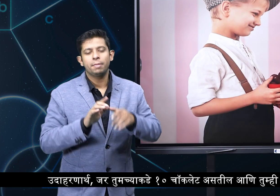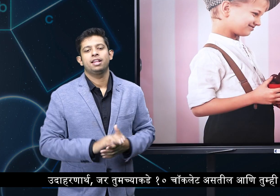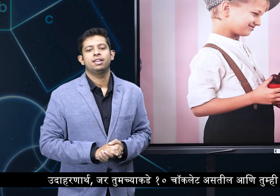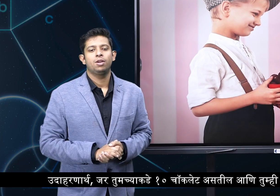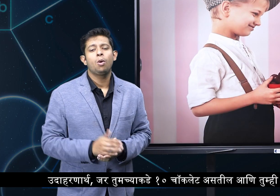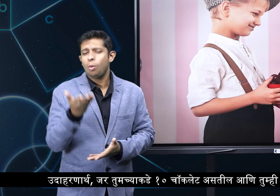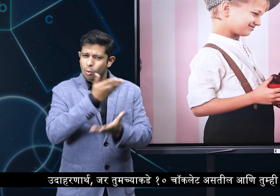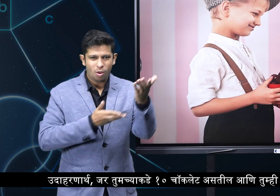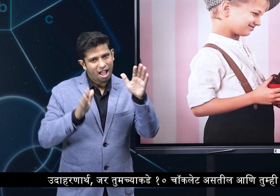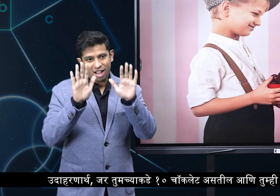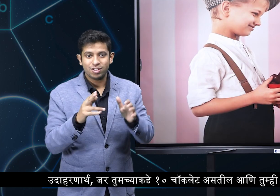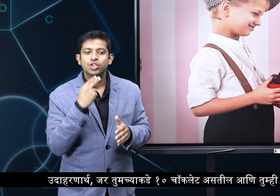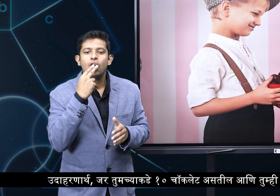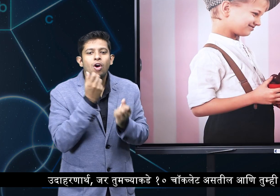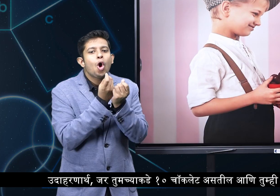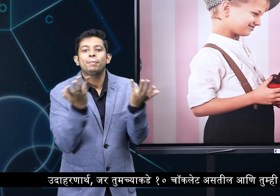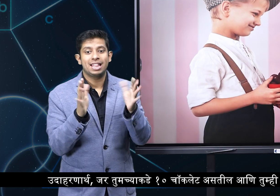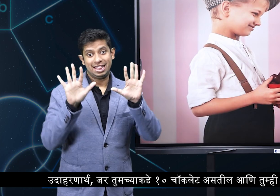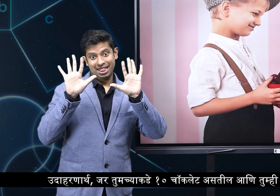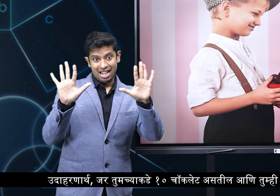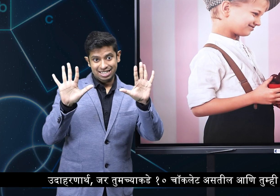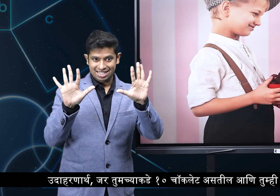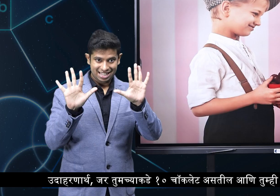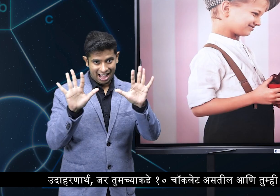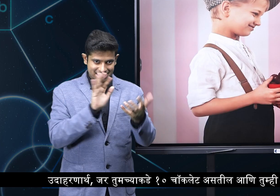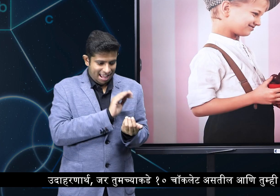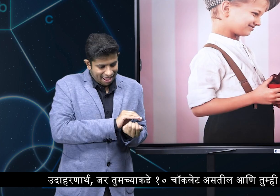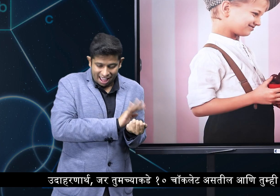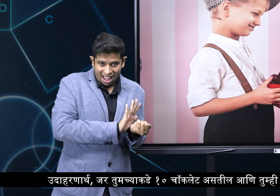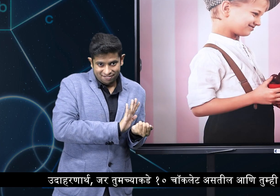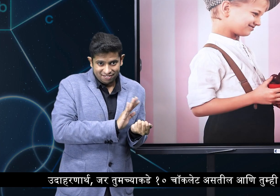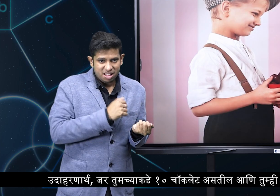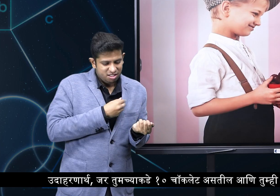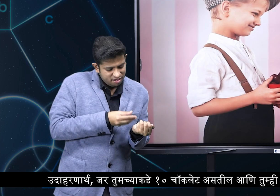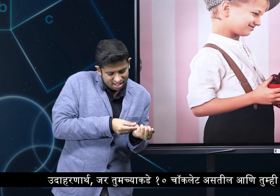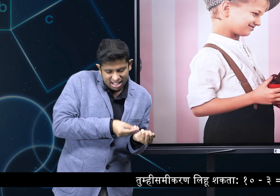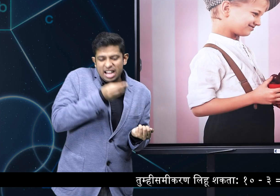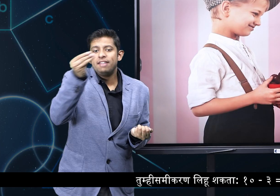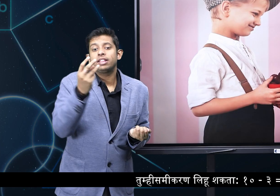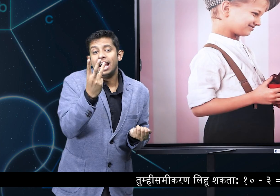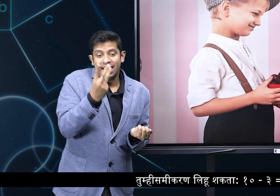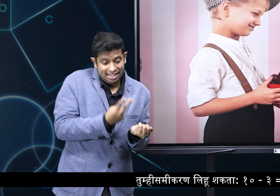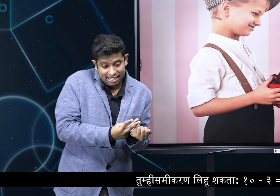जर तुमच्याकडे 10 चॉकलेट असतील आणि तुम्ही तुमच्या मित्राला 3 दिले तर तुम्ही समीकरण लिहू